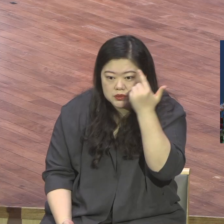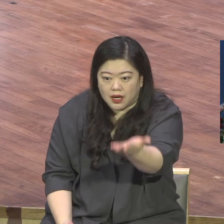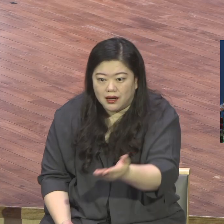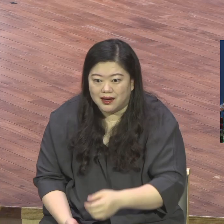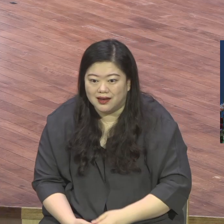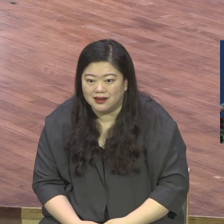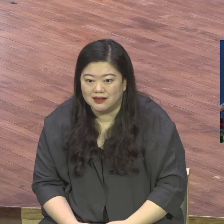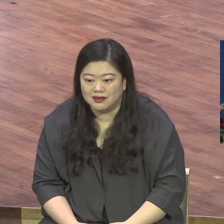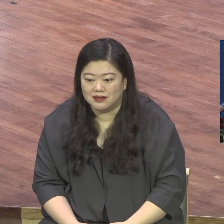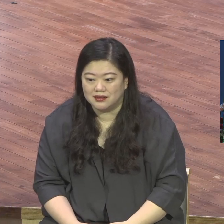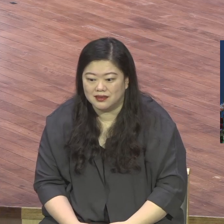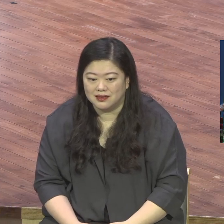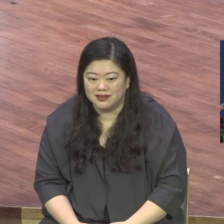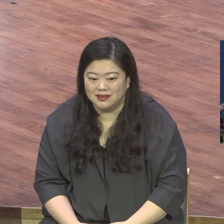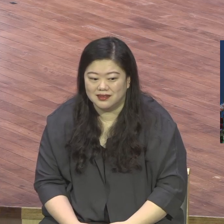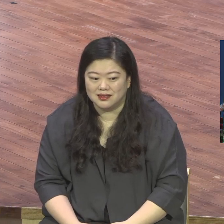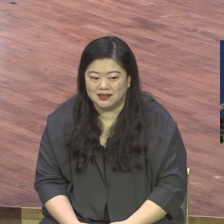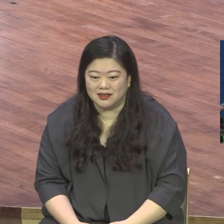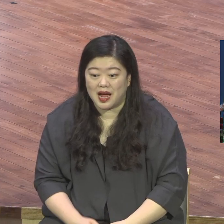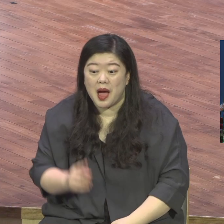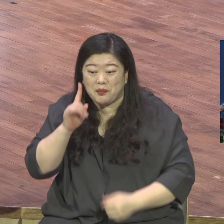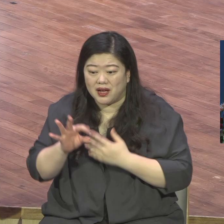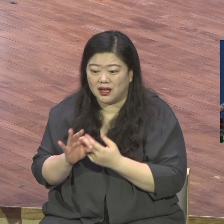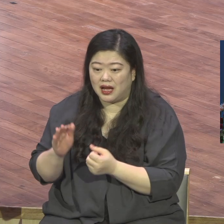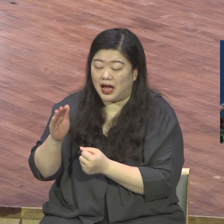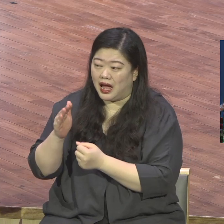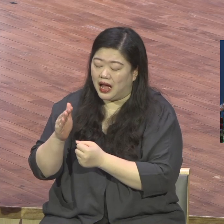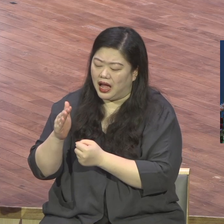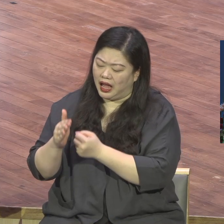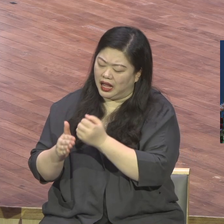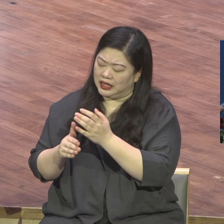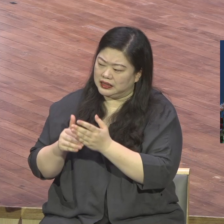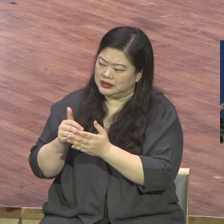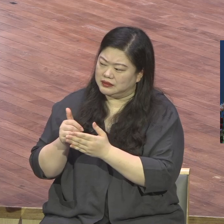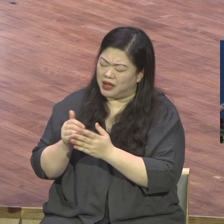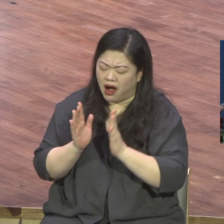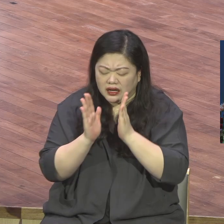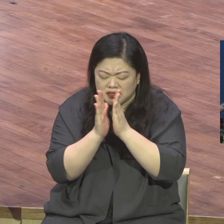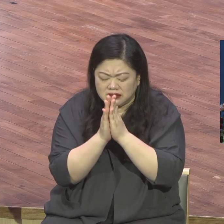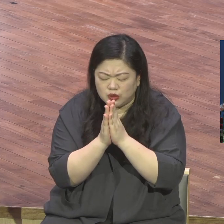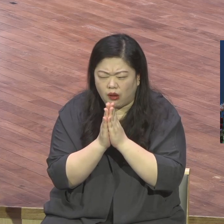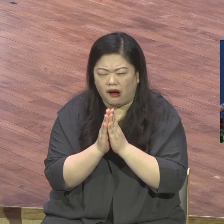관계가 멀어졌다 싶으면 심각하게 생각해야 됩니다. 기도하는 게 어색하고